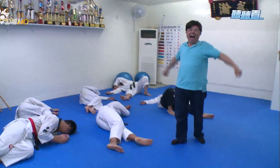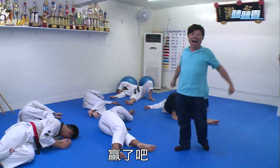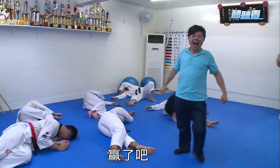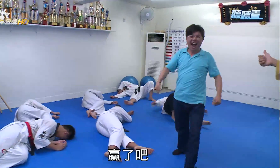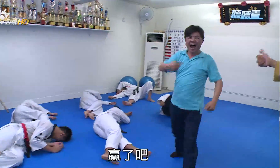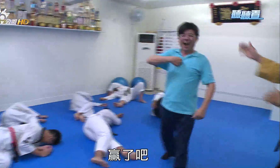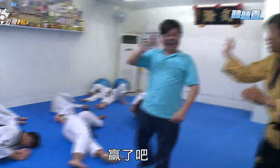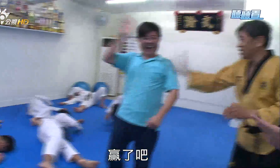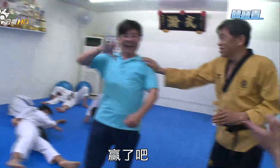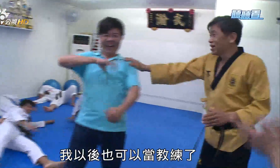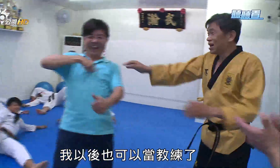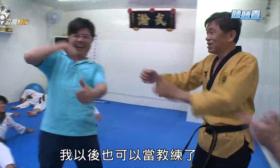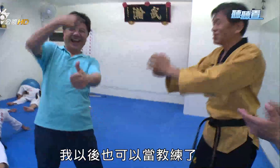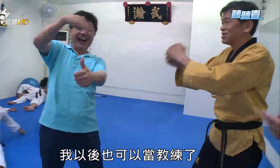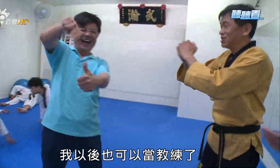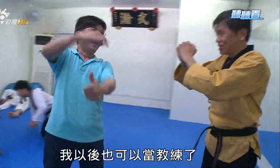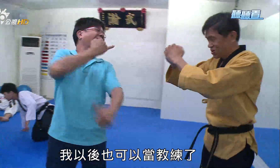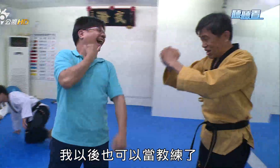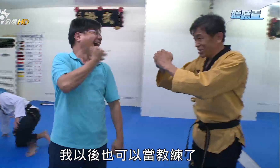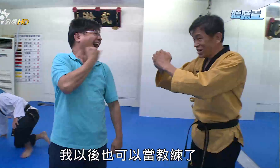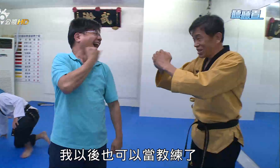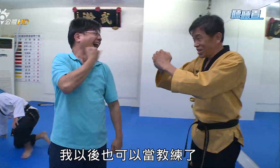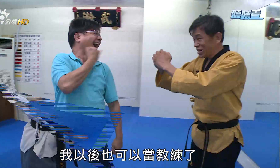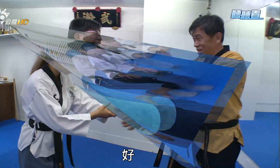哎，赢了吧！我以后也可以当教练了啊！